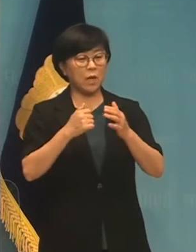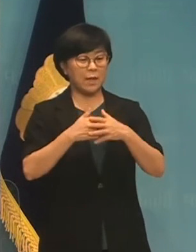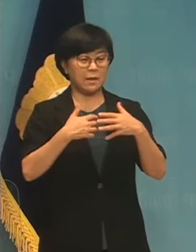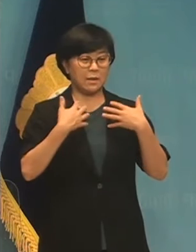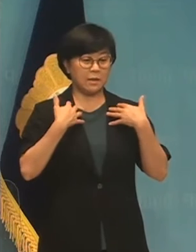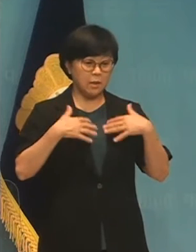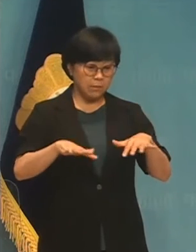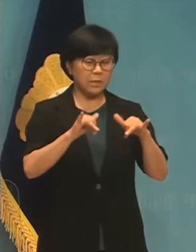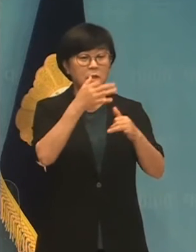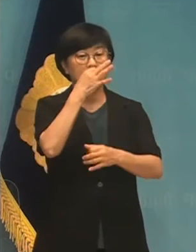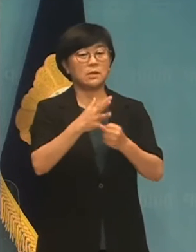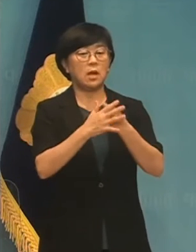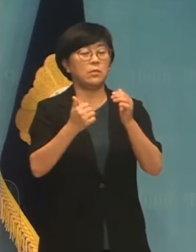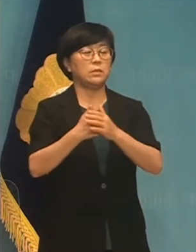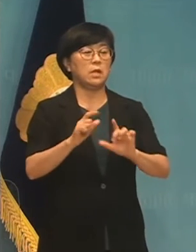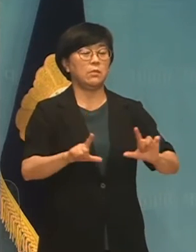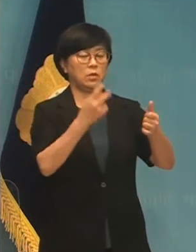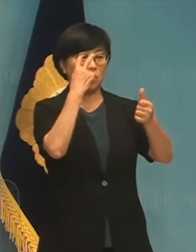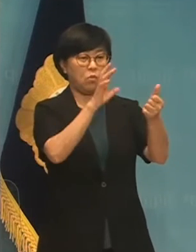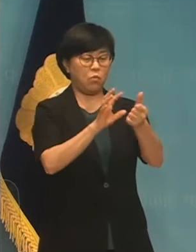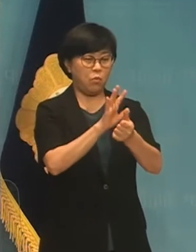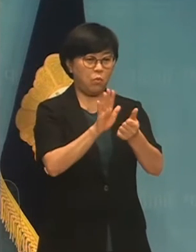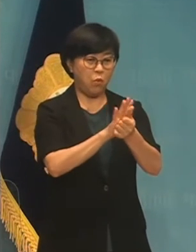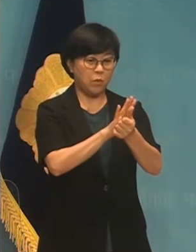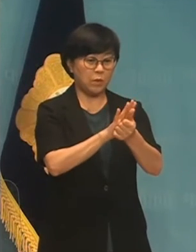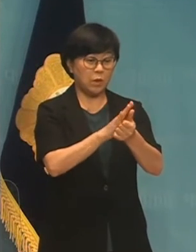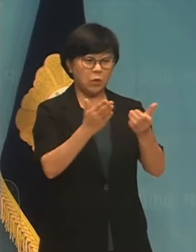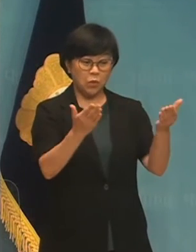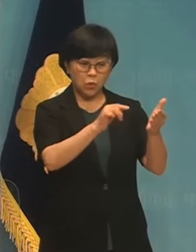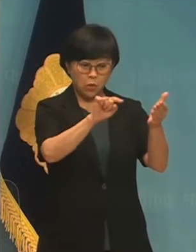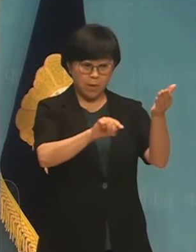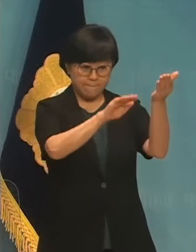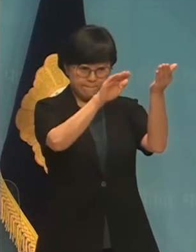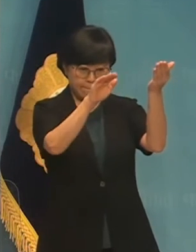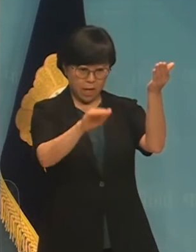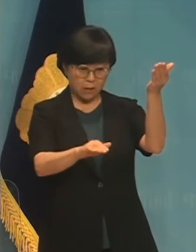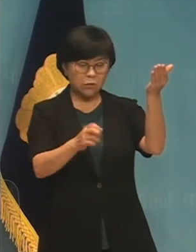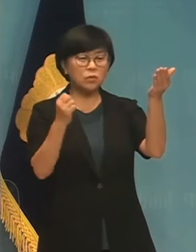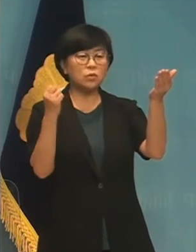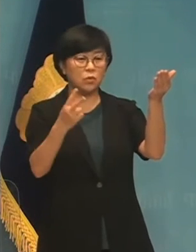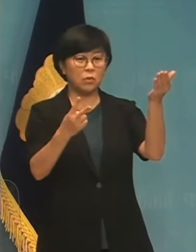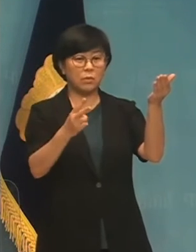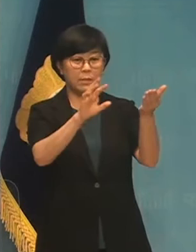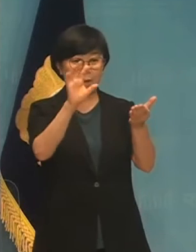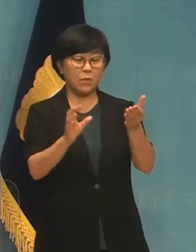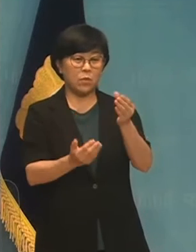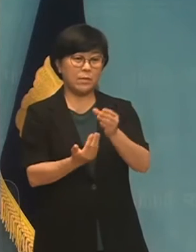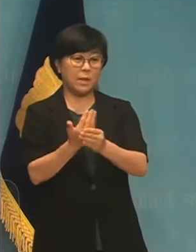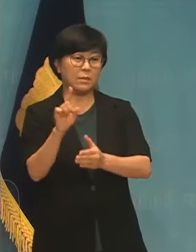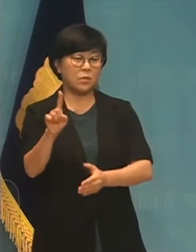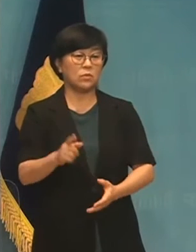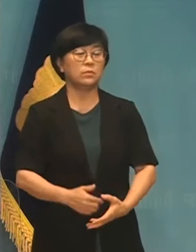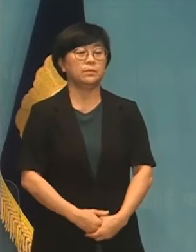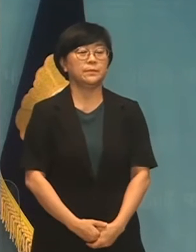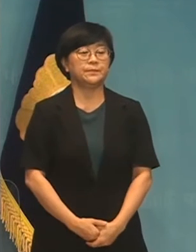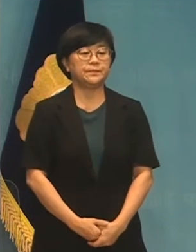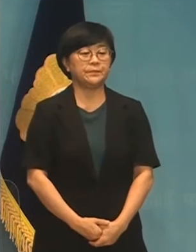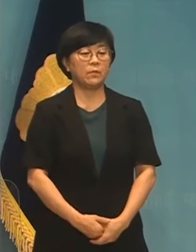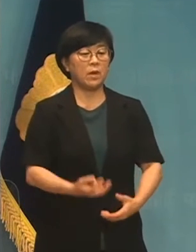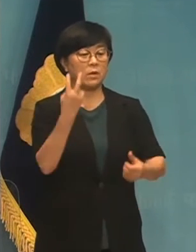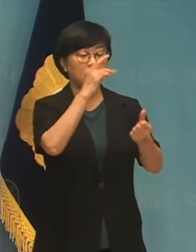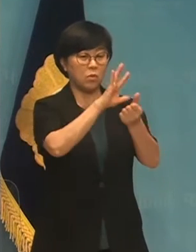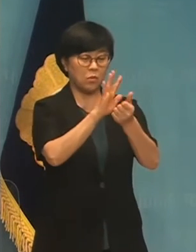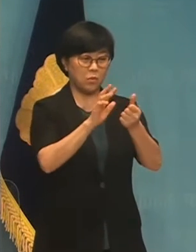생명과 안전을 살피는 돌봄이 왜 노동시장 최하위층으로 내몰려야 합니까? 돌봄